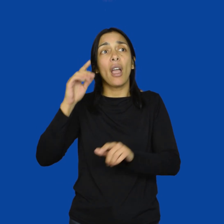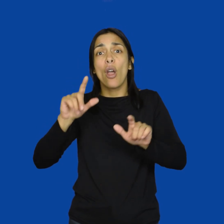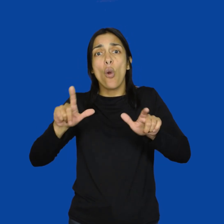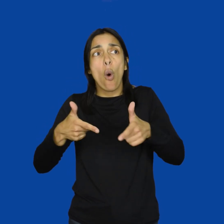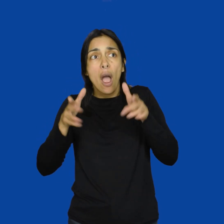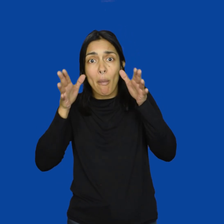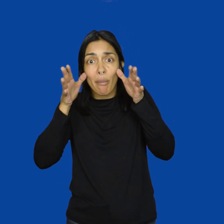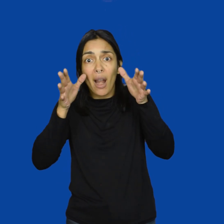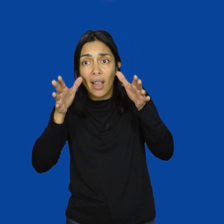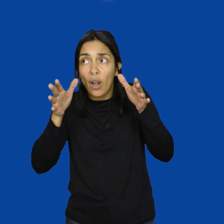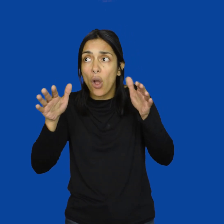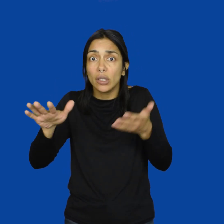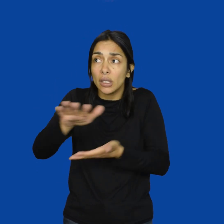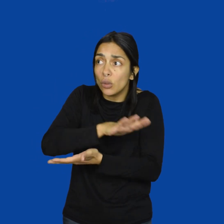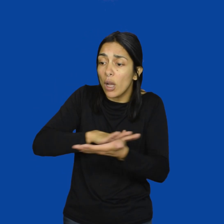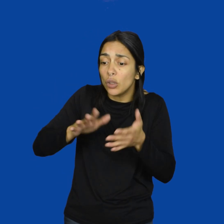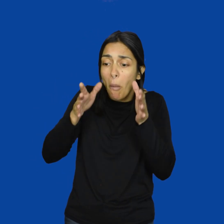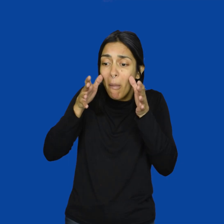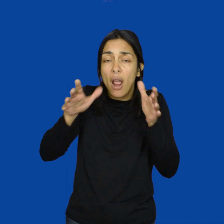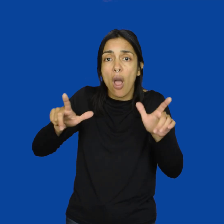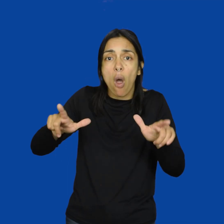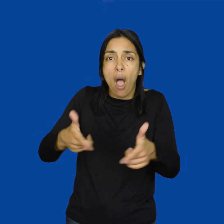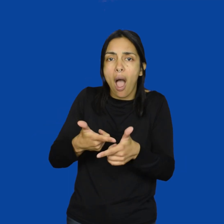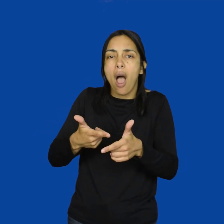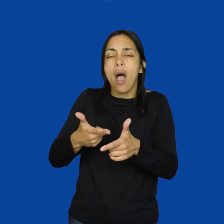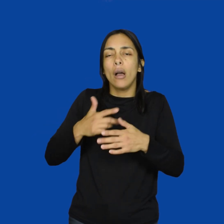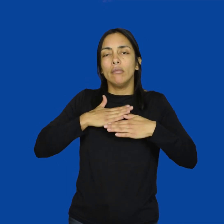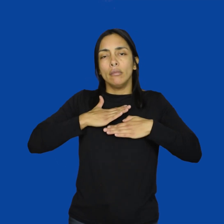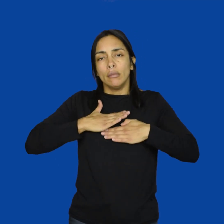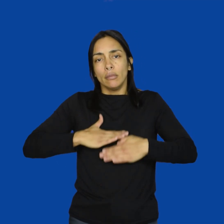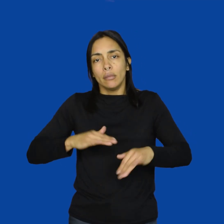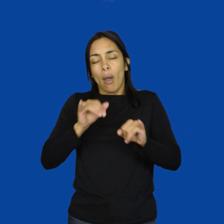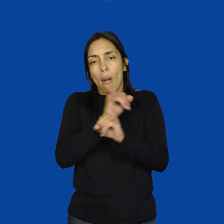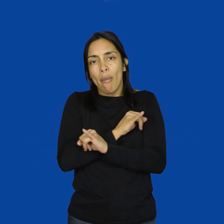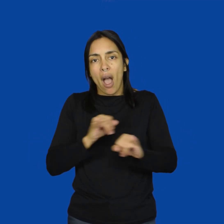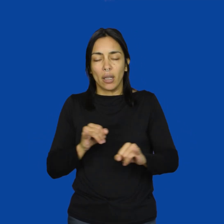Cuando ya no hay peligro, la mente descansa y puede estar en paz.